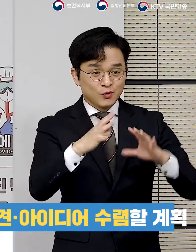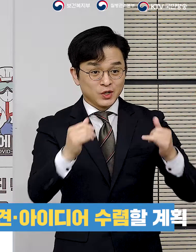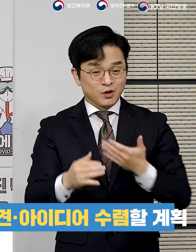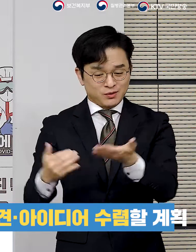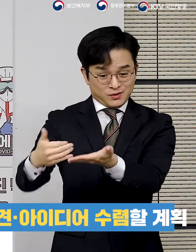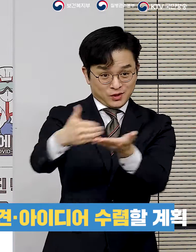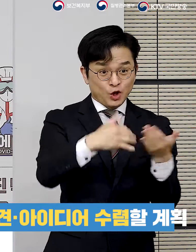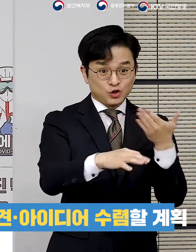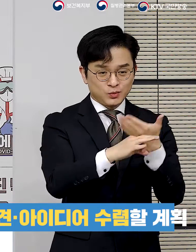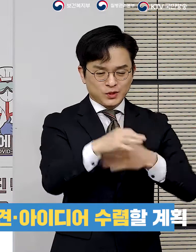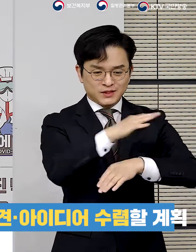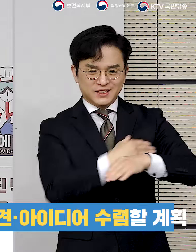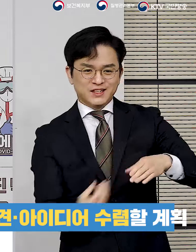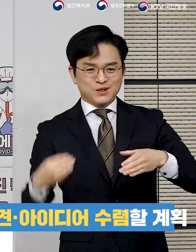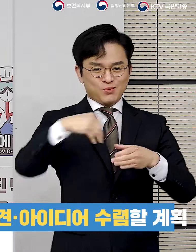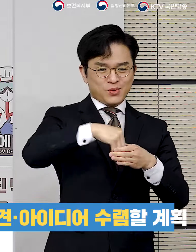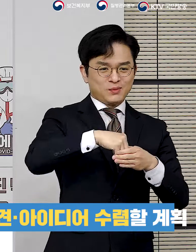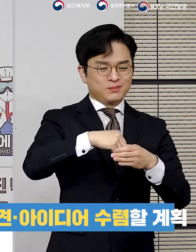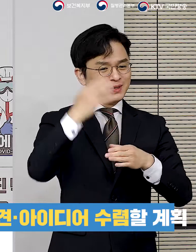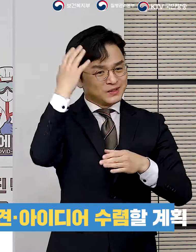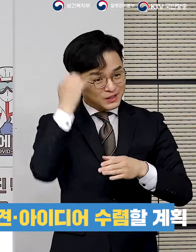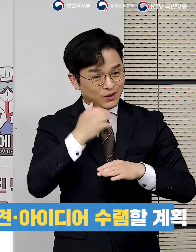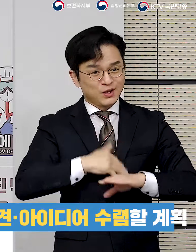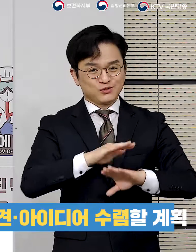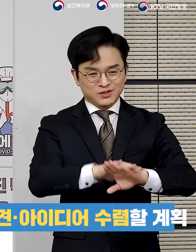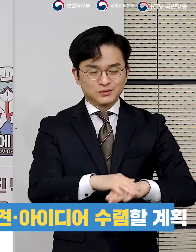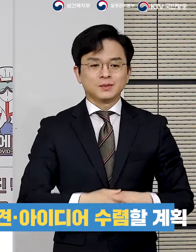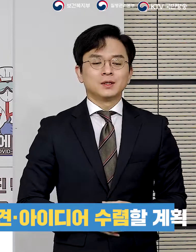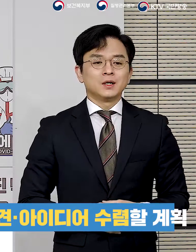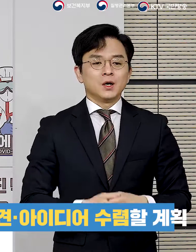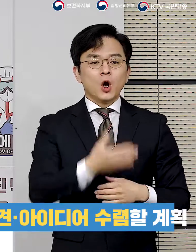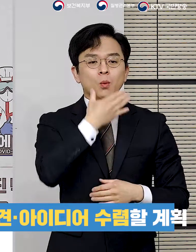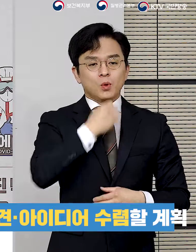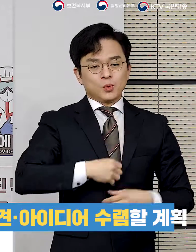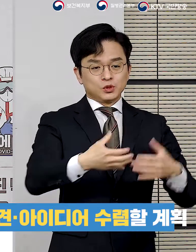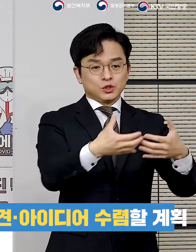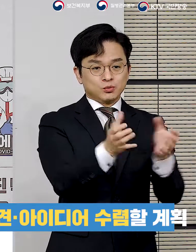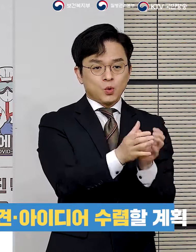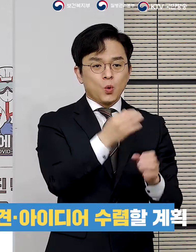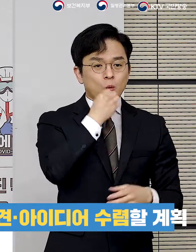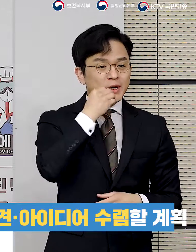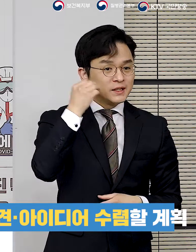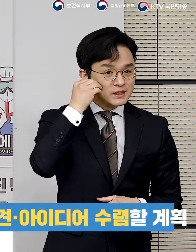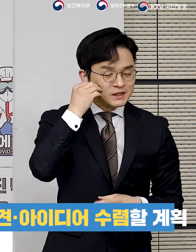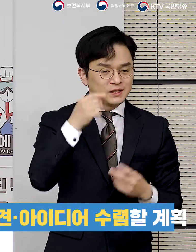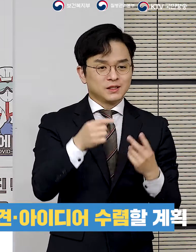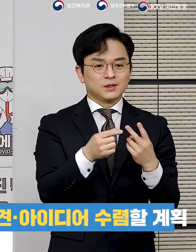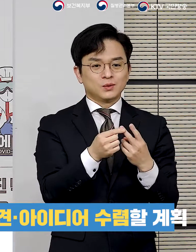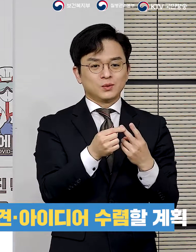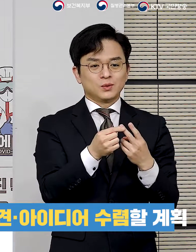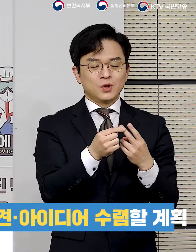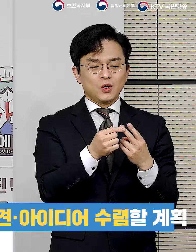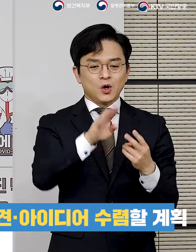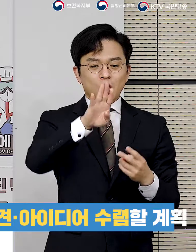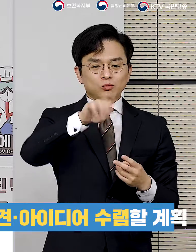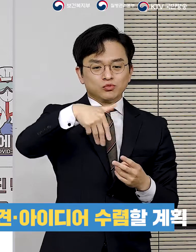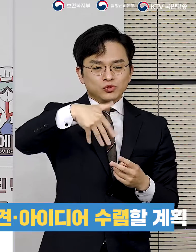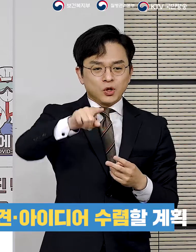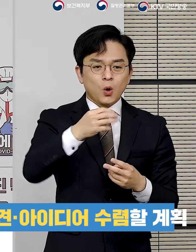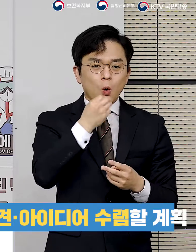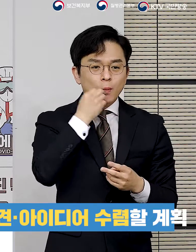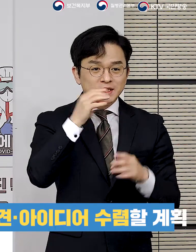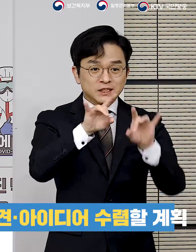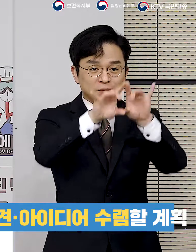수렴할 계획입니다. 지침 초안은 코로나19 홈페이지, 보건복지부 홈페이지 그리고 각